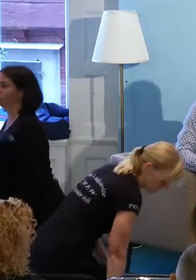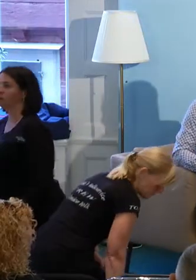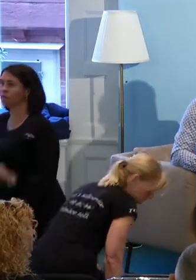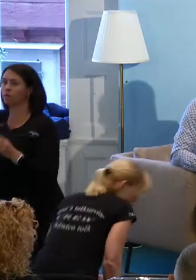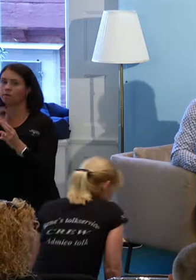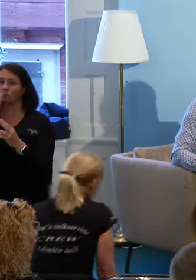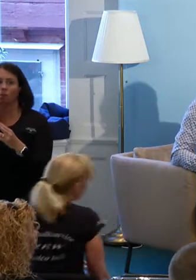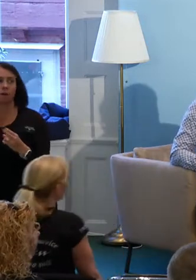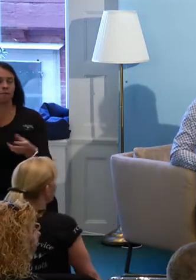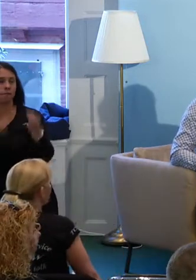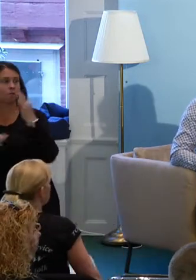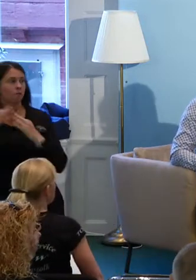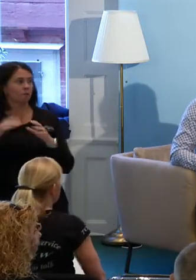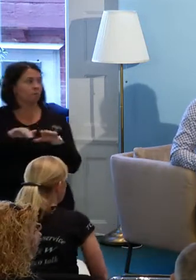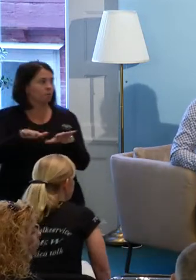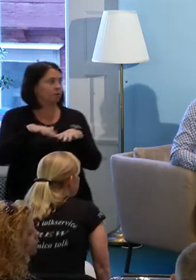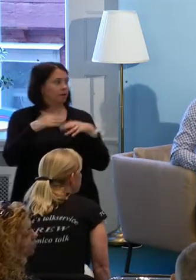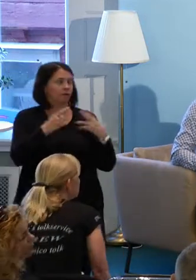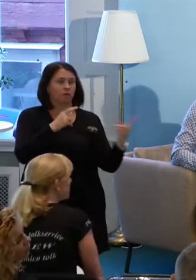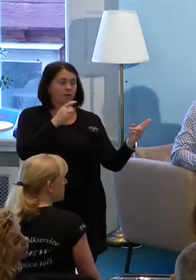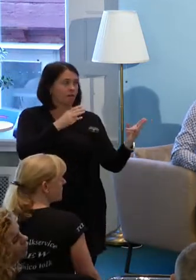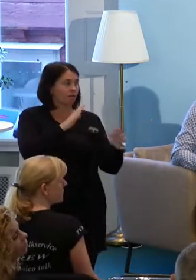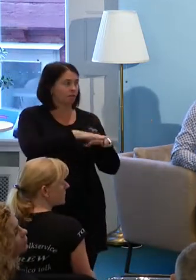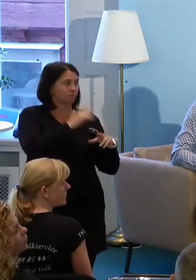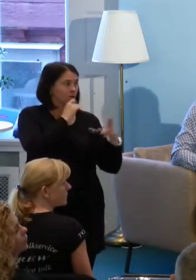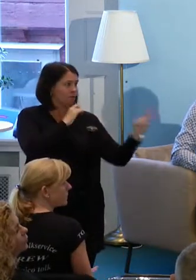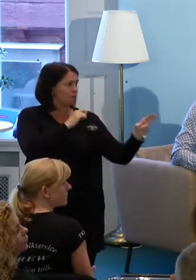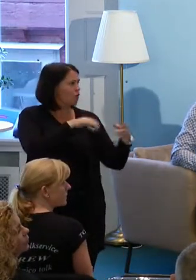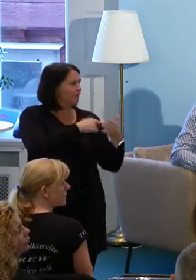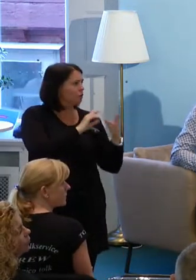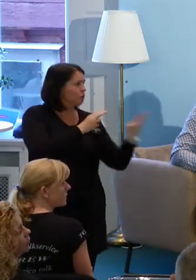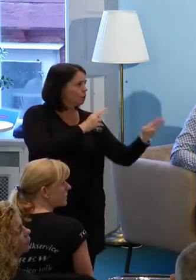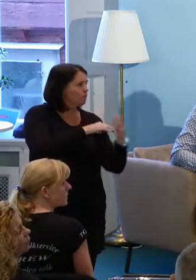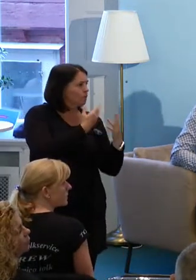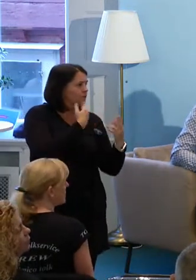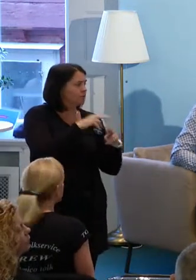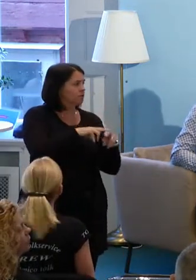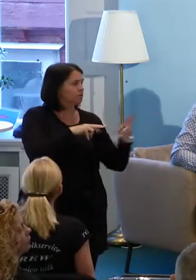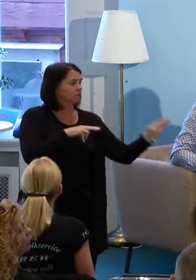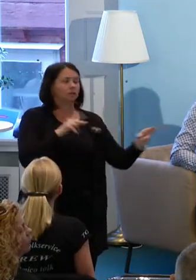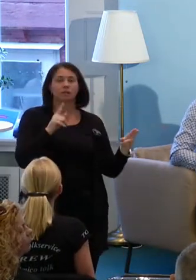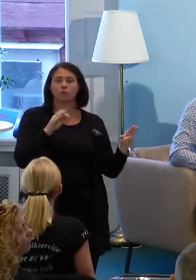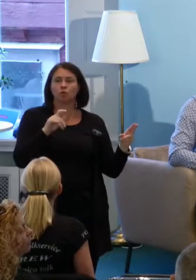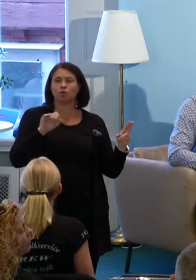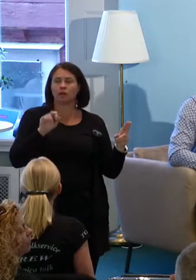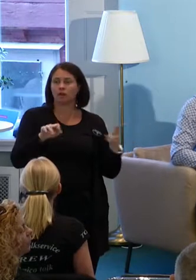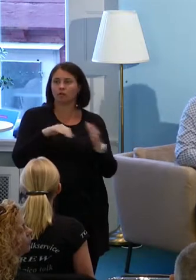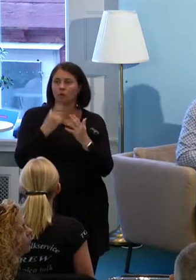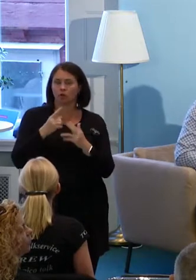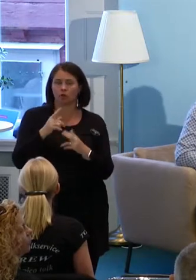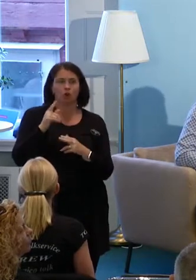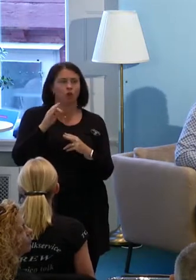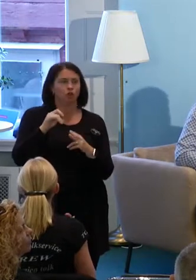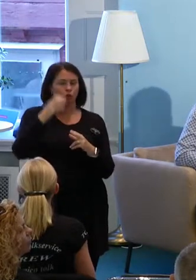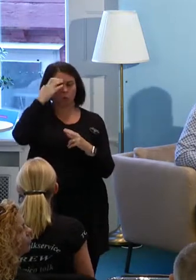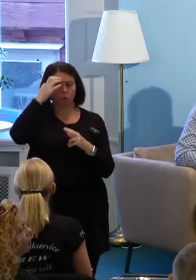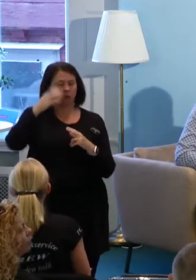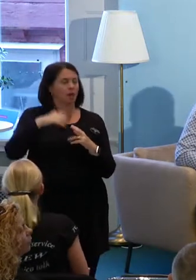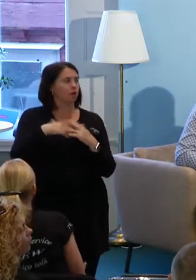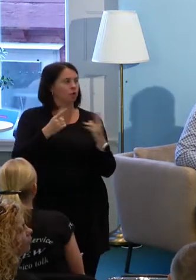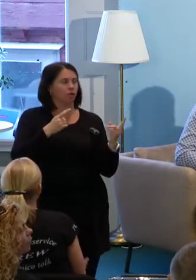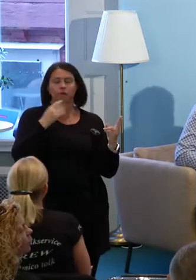Där! Ja. Får ta en handmick. Hej, vad heter du och var kommer du ifrån? Kristoffer, kommer från Karlskrona. Och jag ska ställa en fråga kring det här